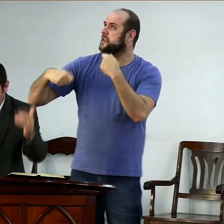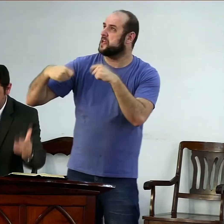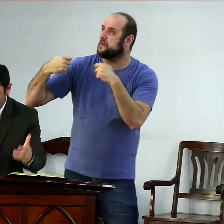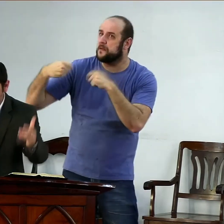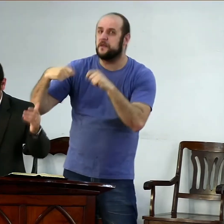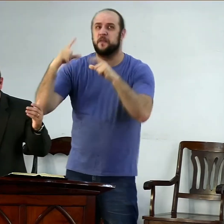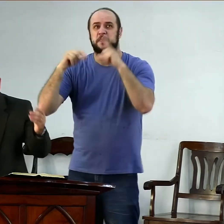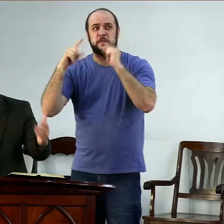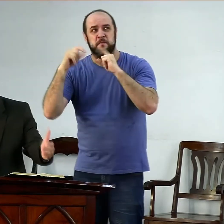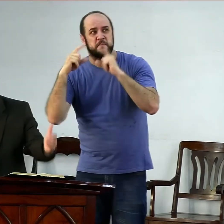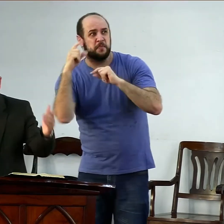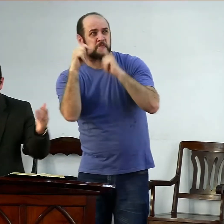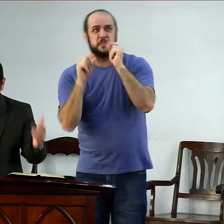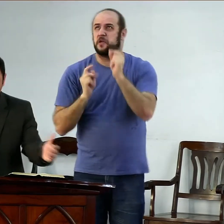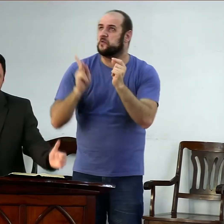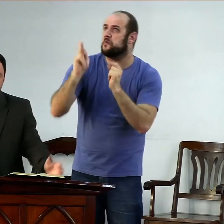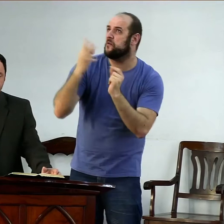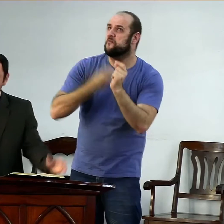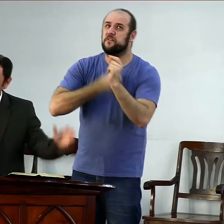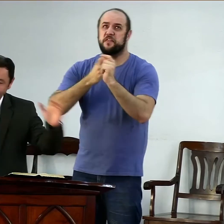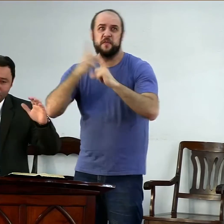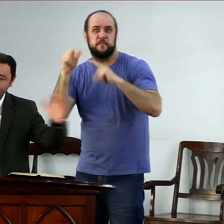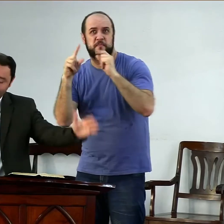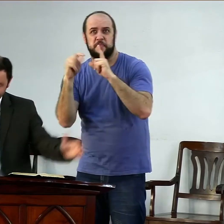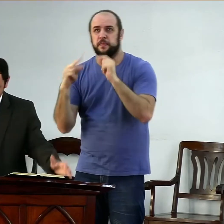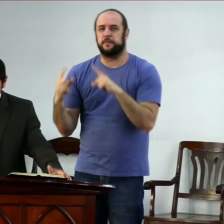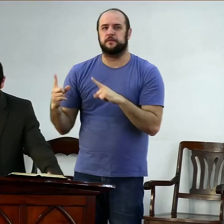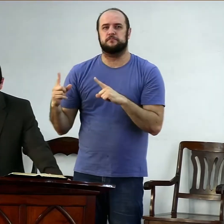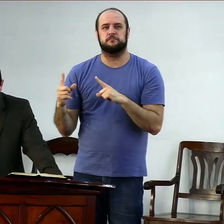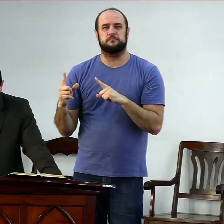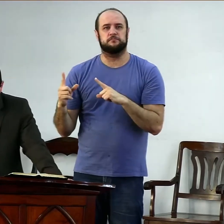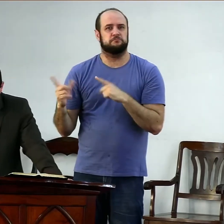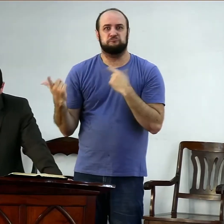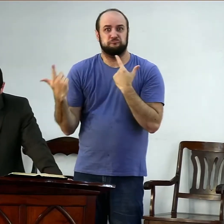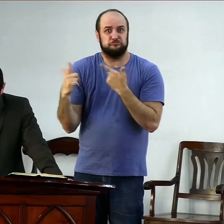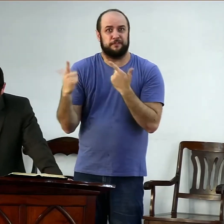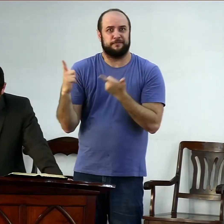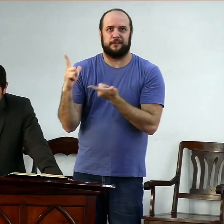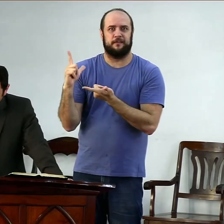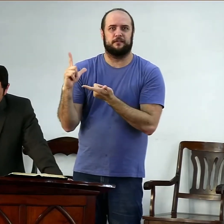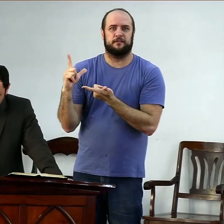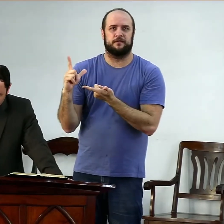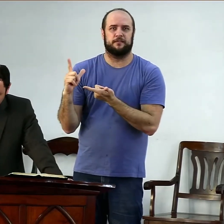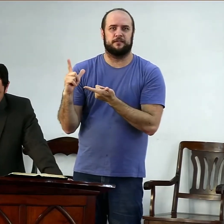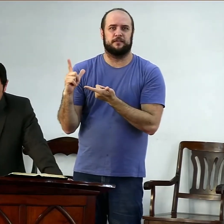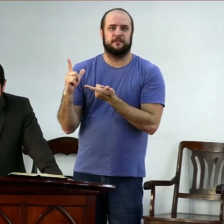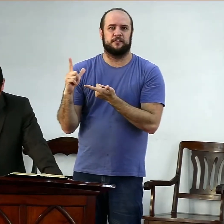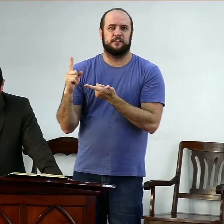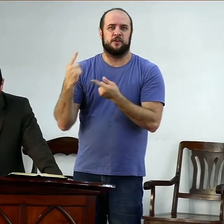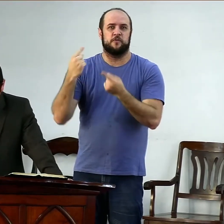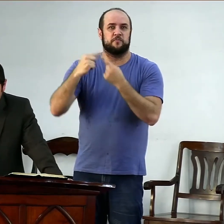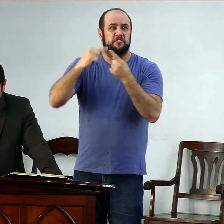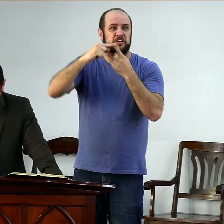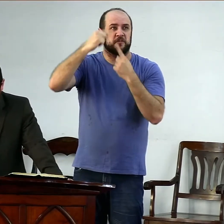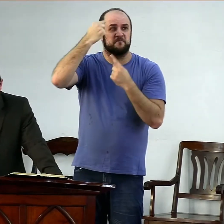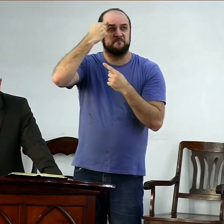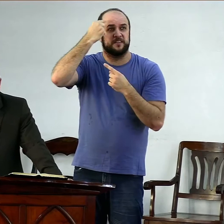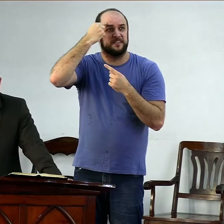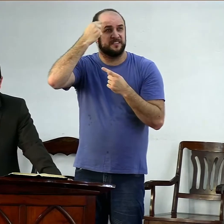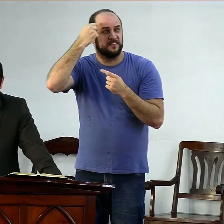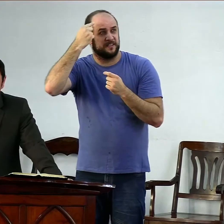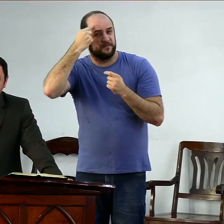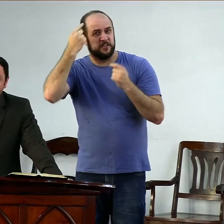uma estratégia para continuarmos vivos. Eles não fazem isso, porque eles não possuem consciência ou capacidade